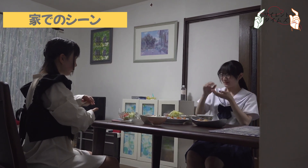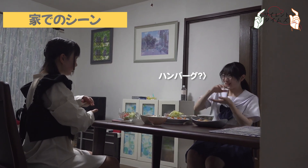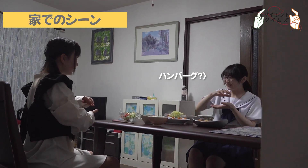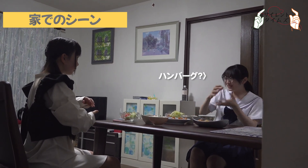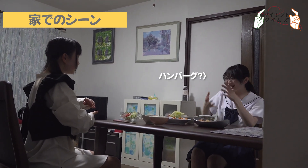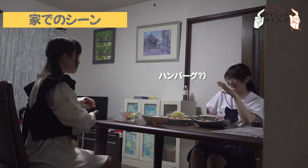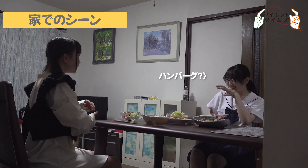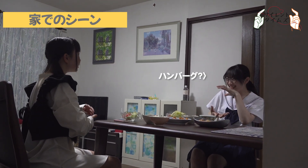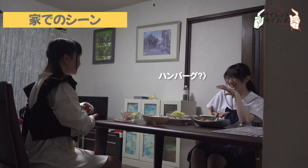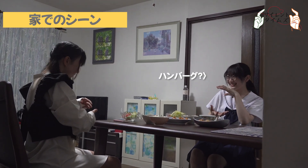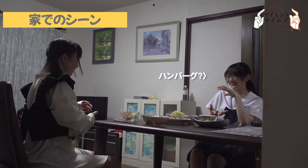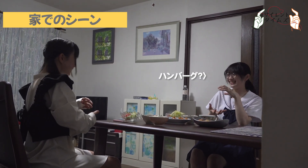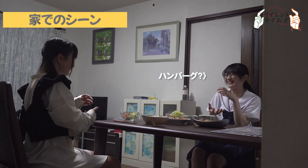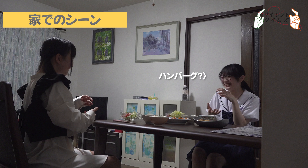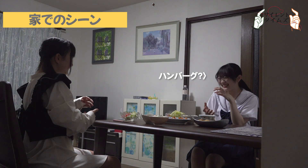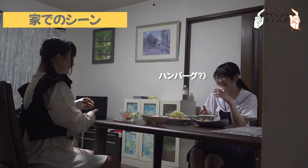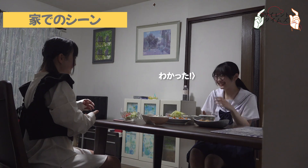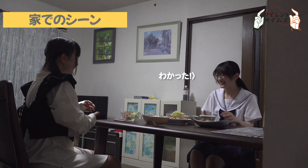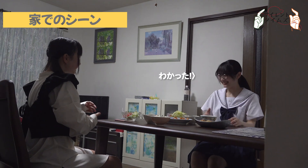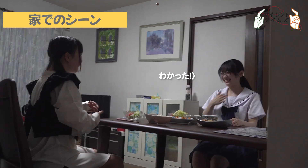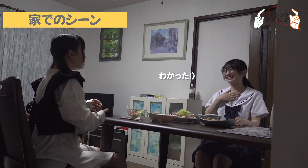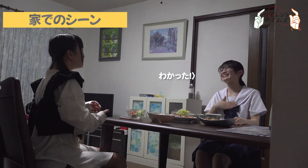ハンバーグ？わかった。